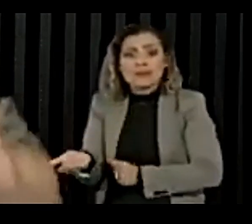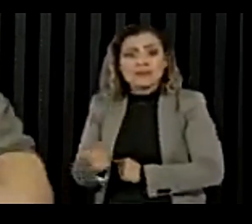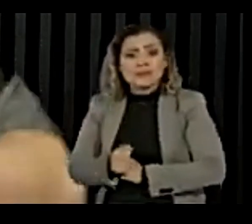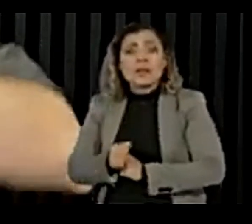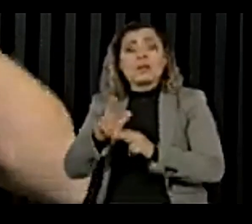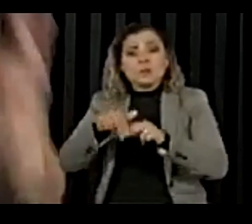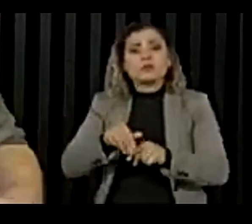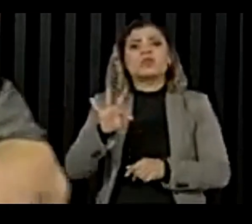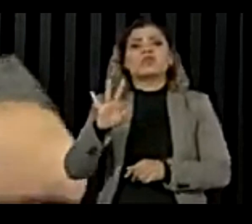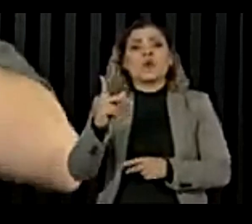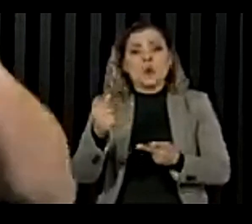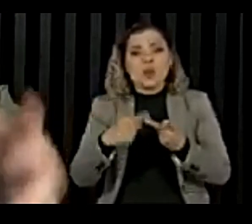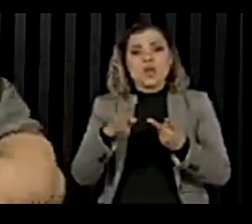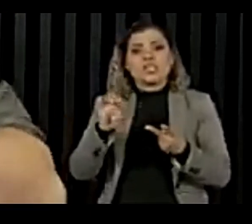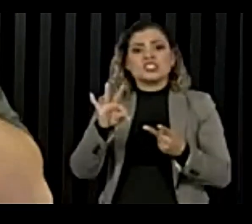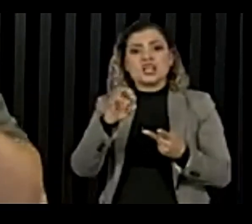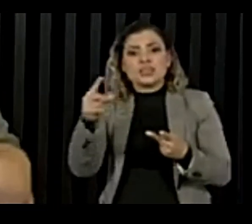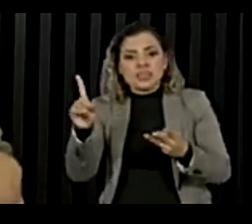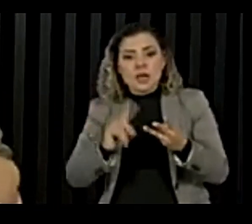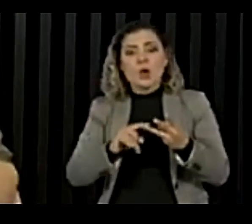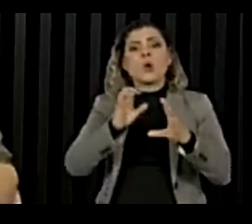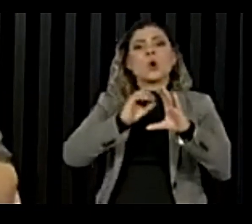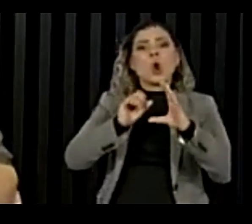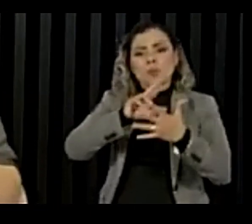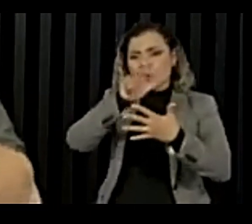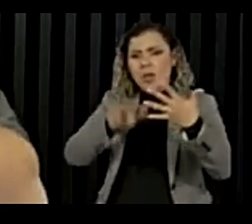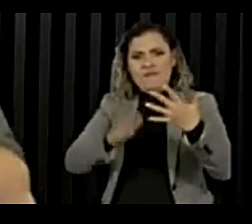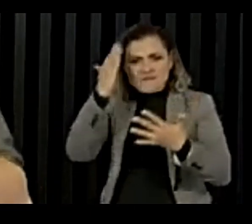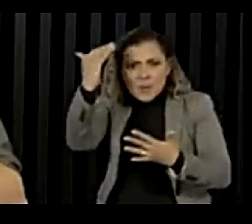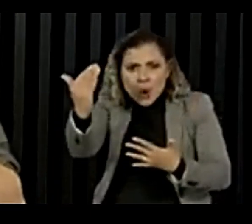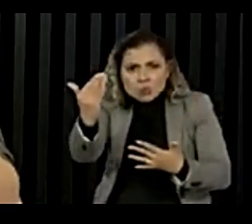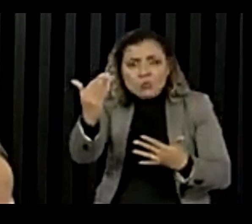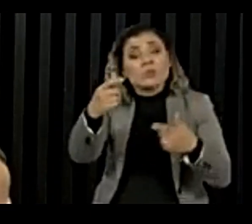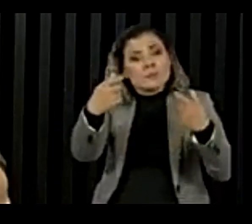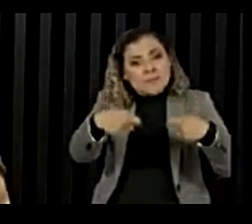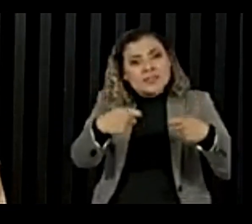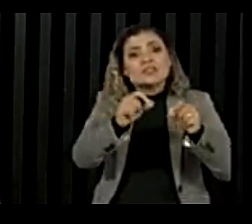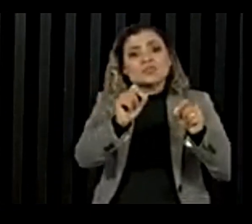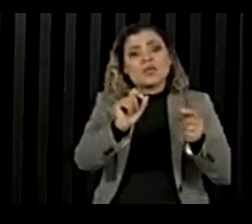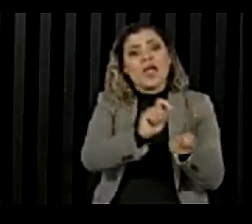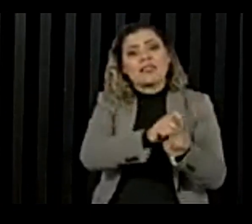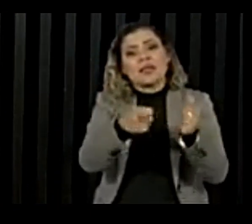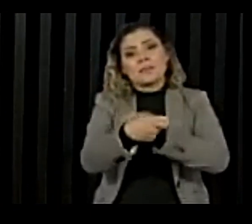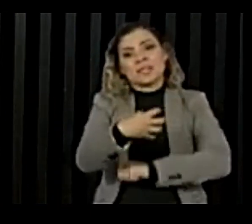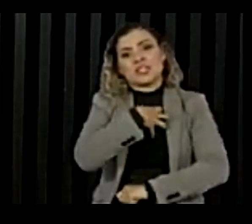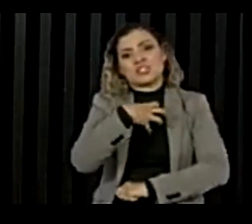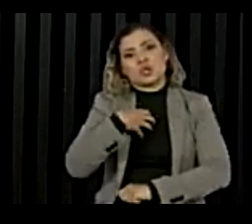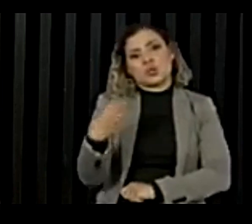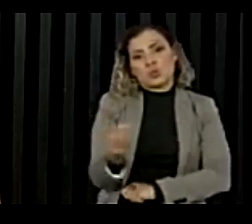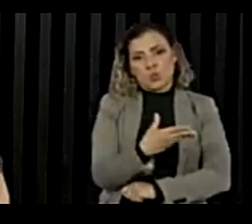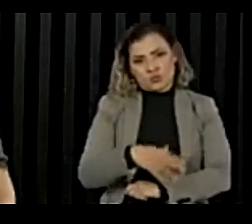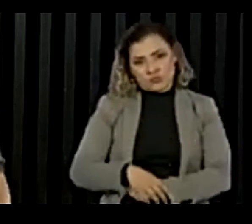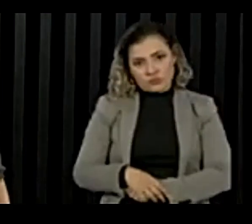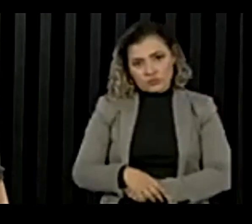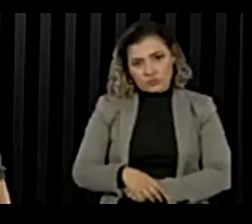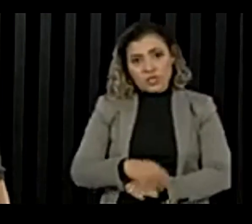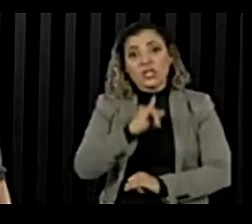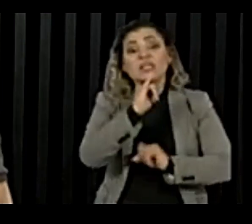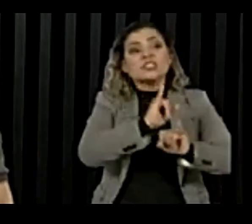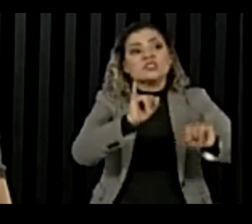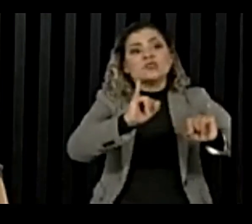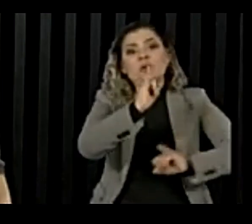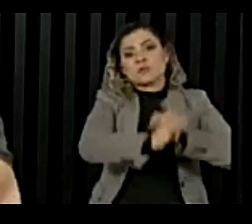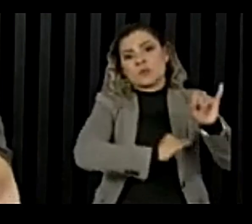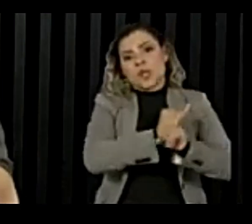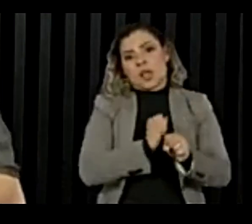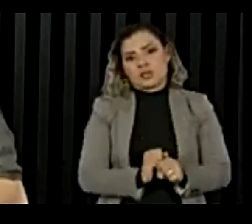Folha, o Estadão, Valor, Globo, todos os grandes veículos precisam rever as estratégias de paywall. Primeiro de tudo,